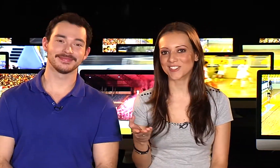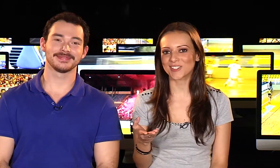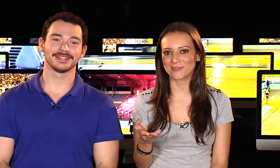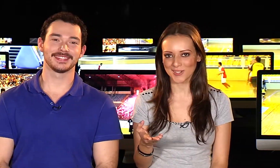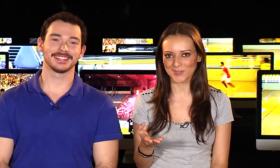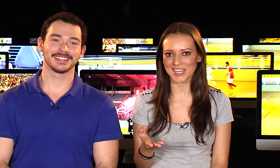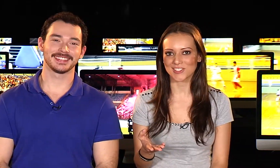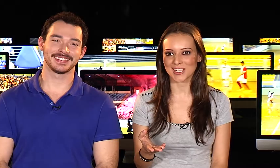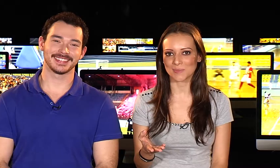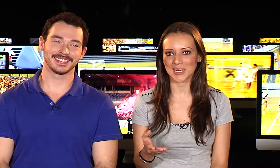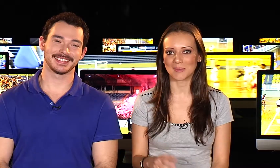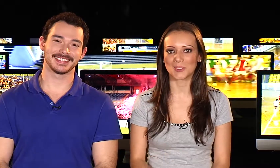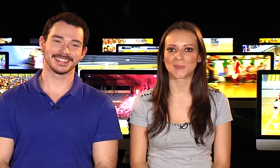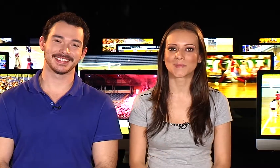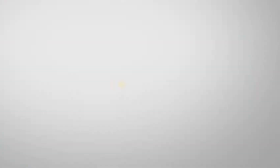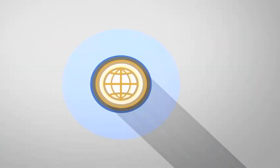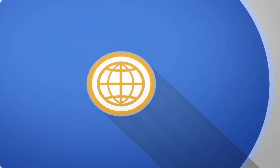da Faculdade Casper Líbero.